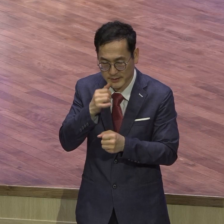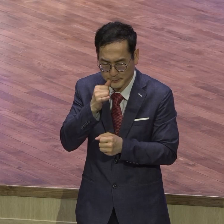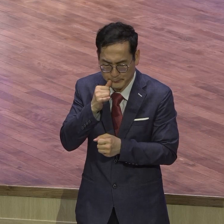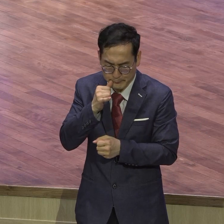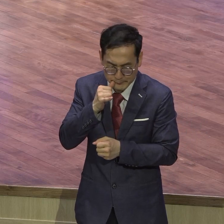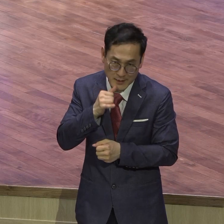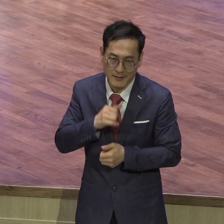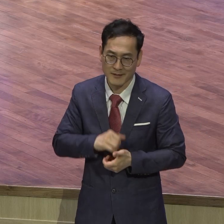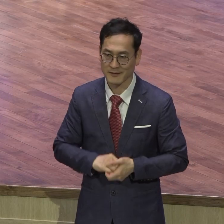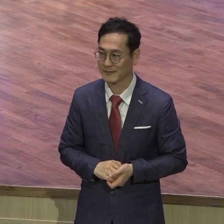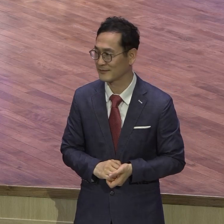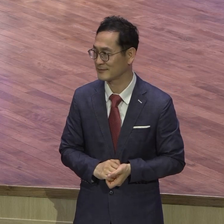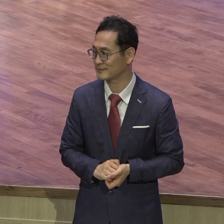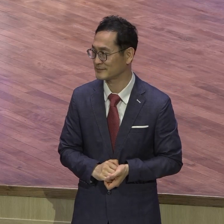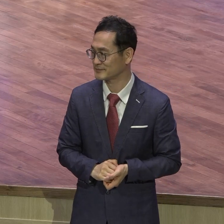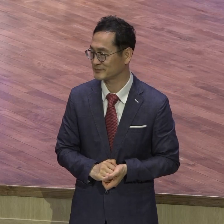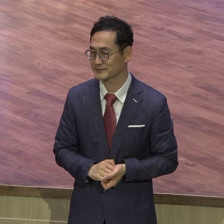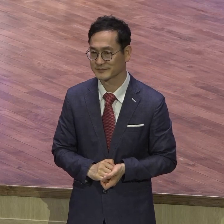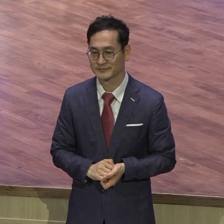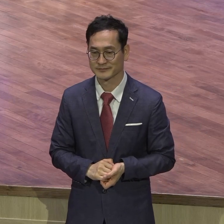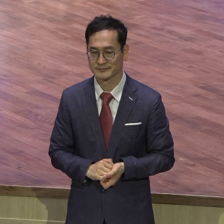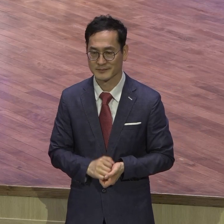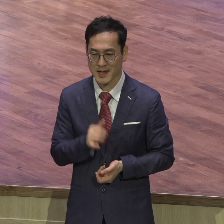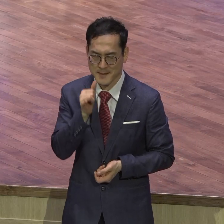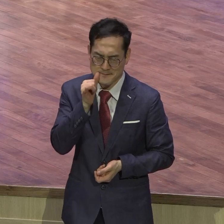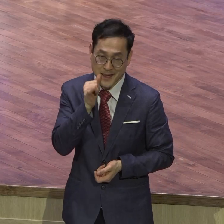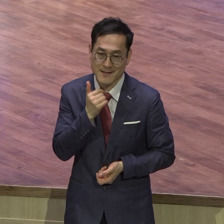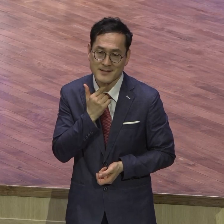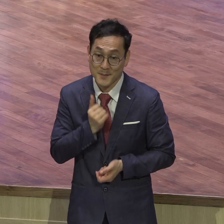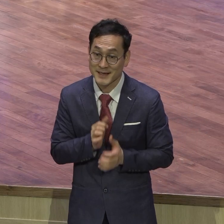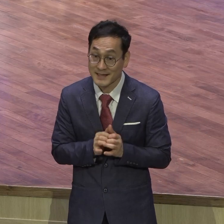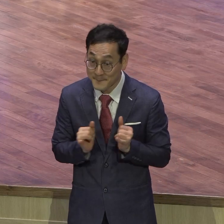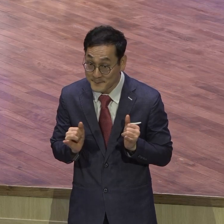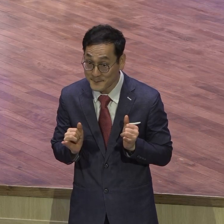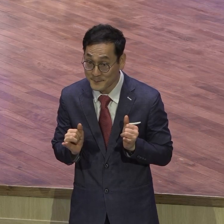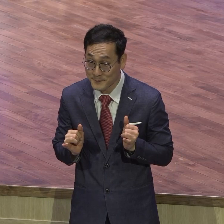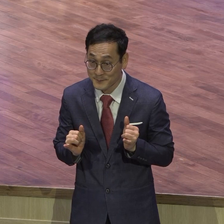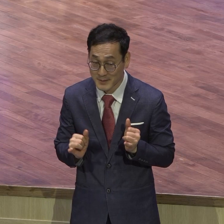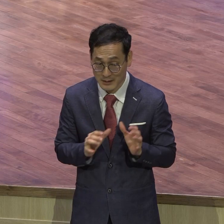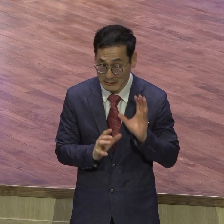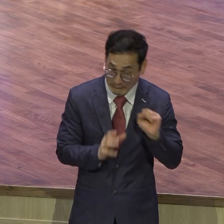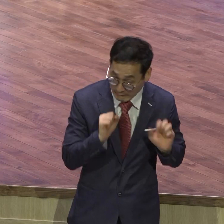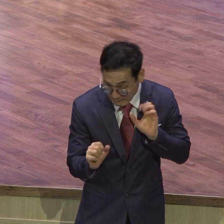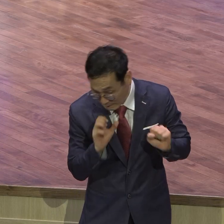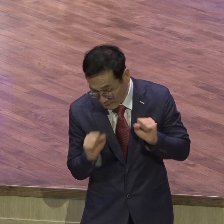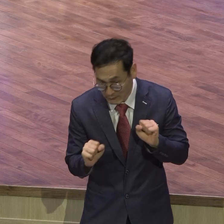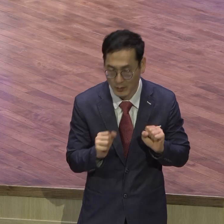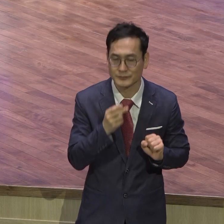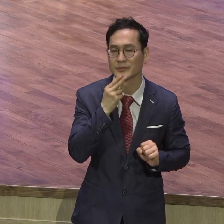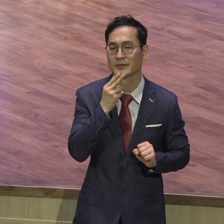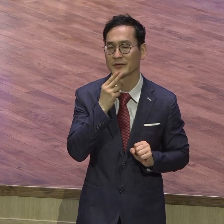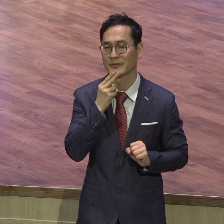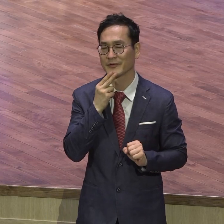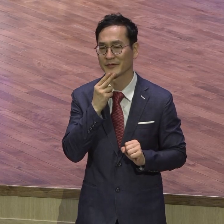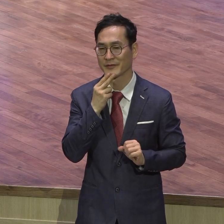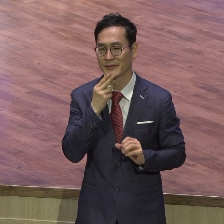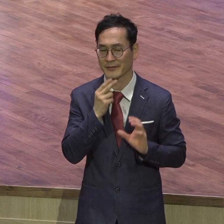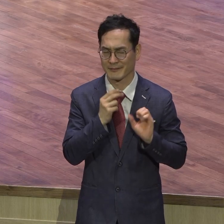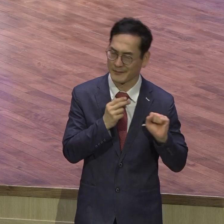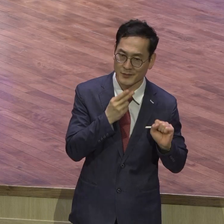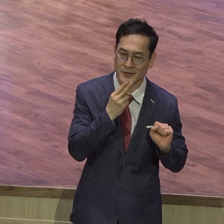이걸 보란 말이에요 맛을 본 사람은요 문제사건에 휩쓸리지 않습니다 맛을 본 사람은요